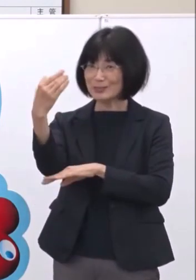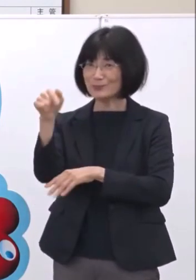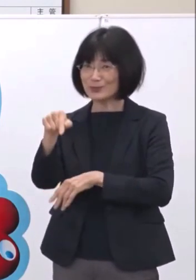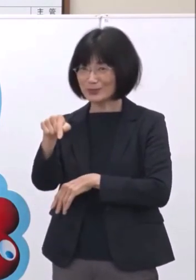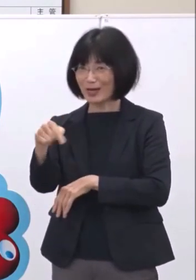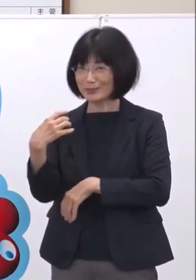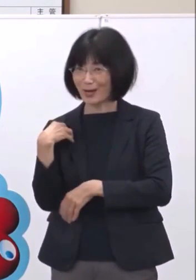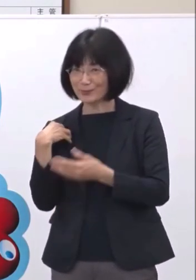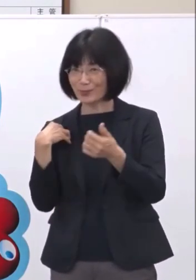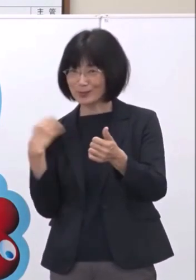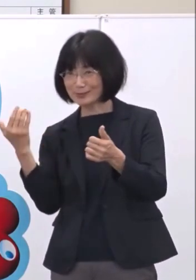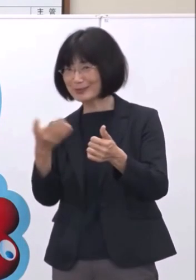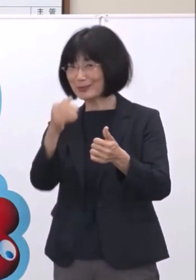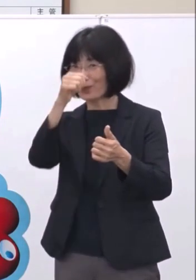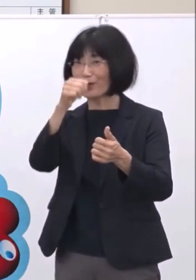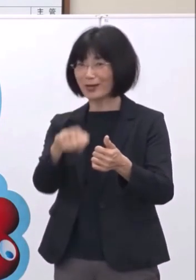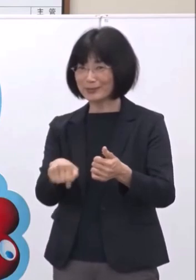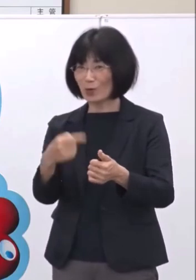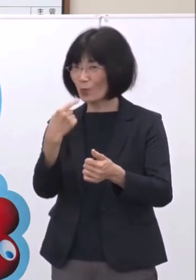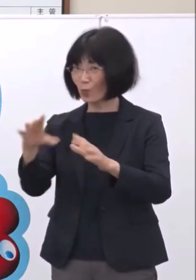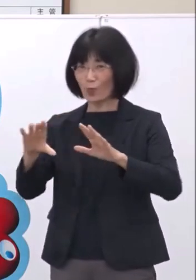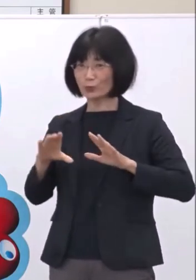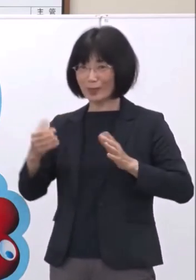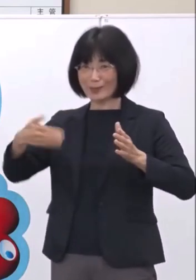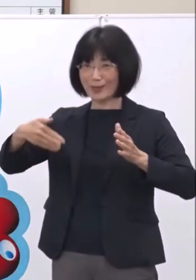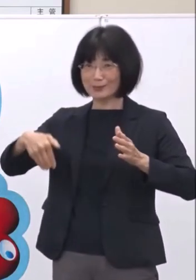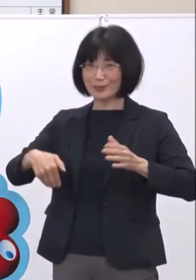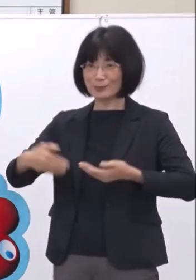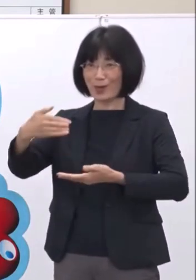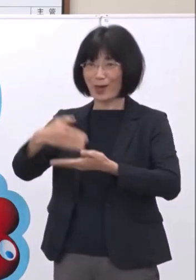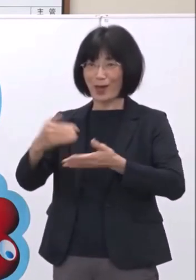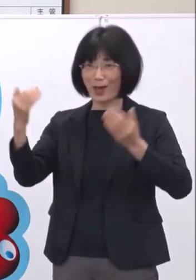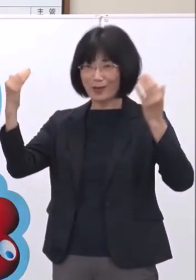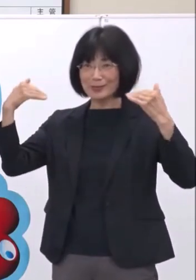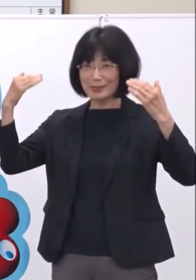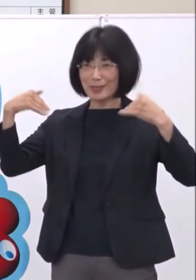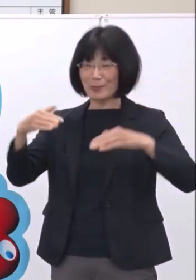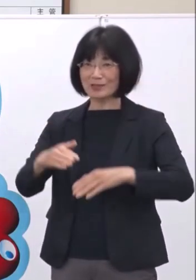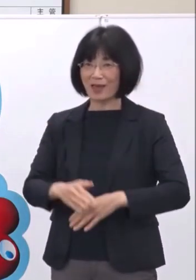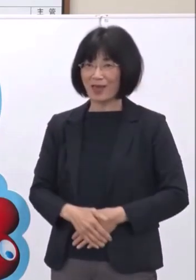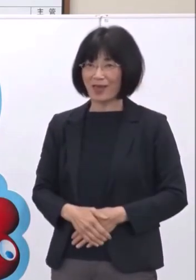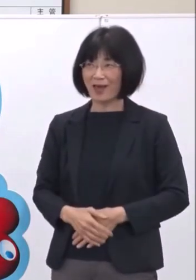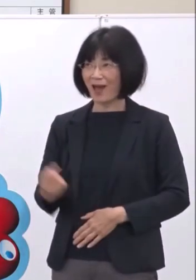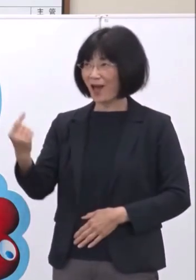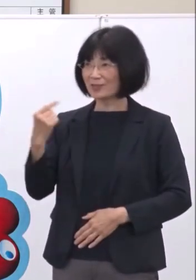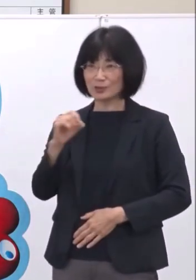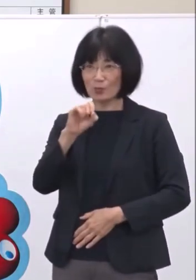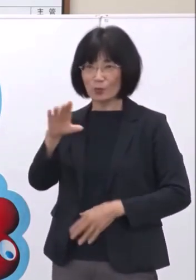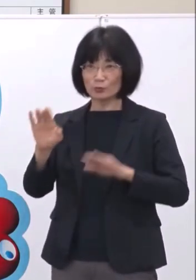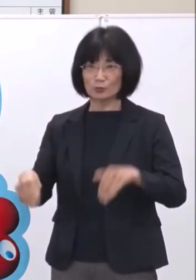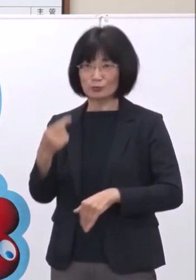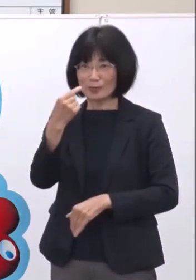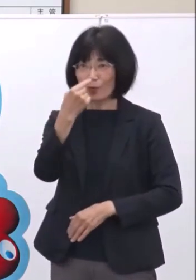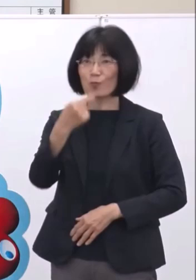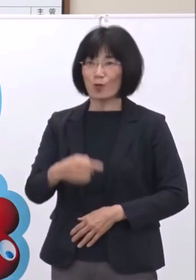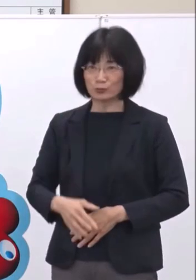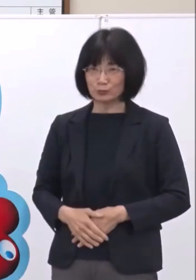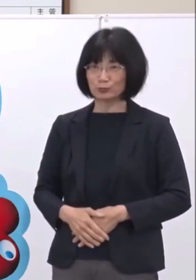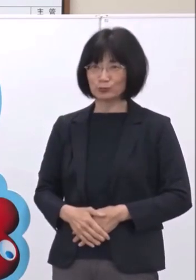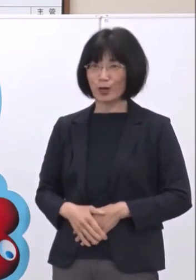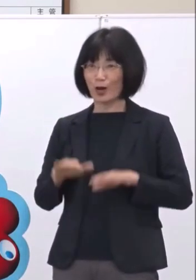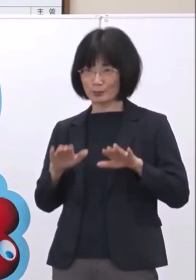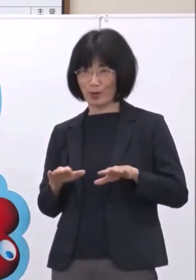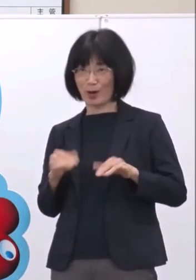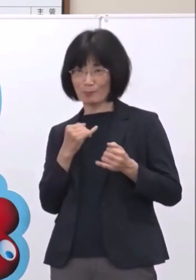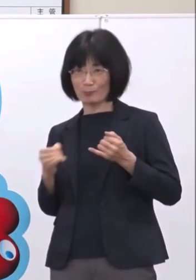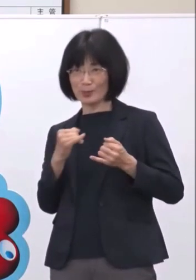って受けてないもん、まだこの説明だからこれね、でもちょっと昨日も言いましたけど、こんな感じでこう、い